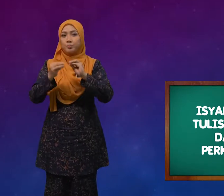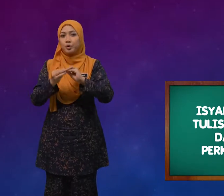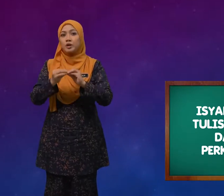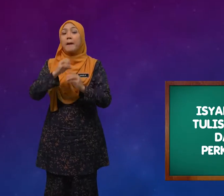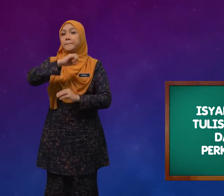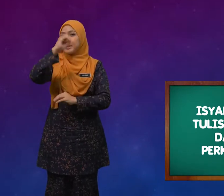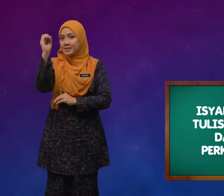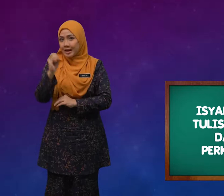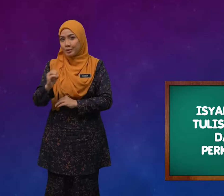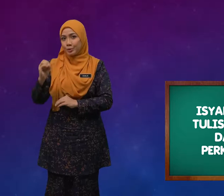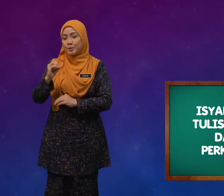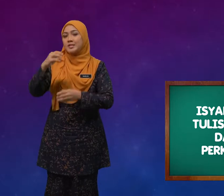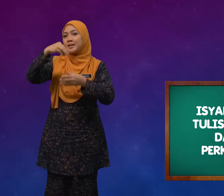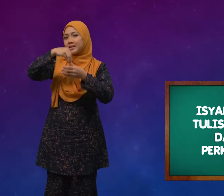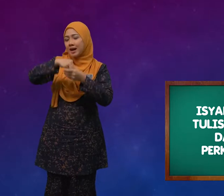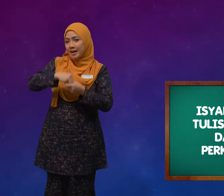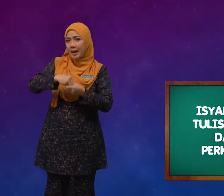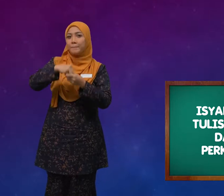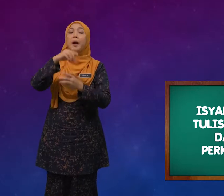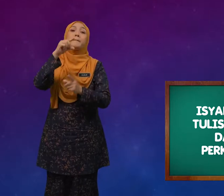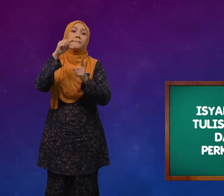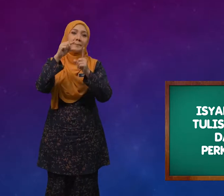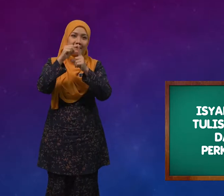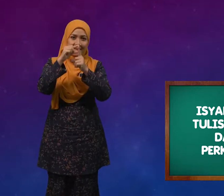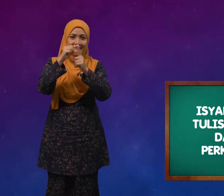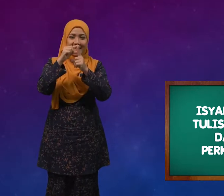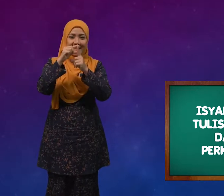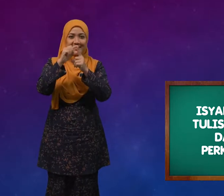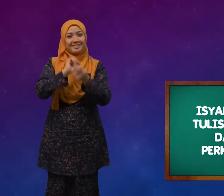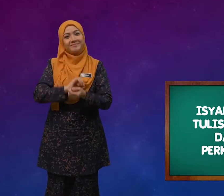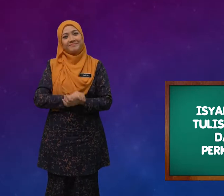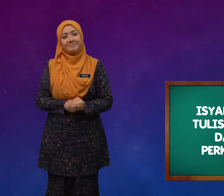nombor peratus dalam perkataan.